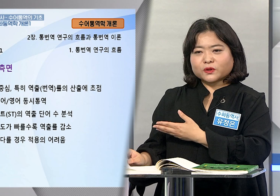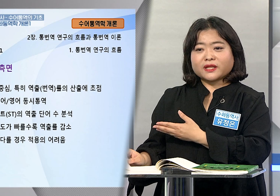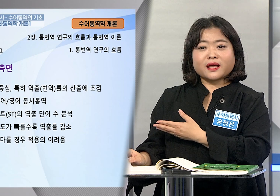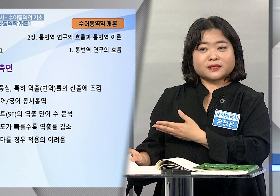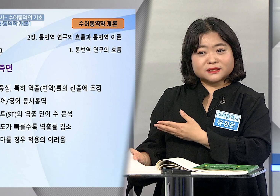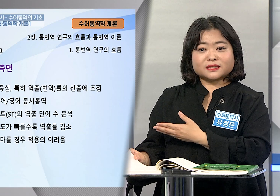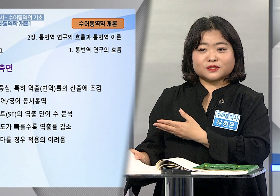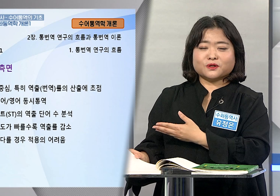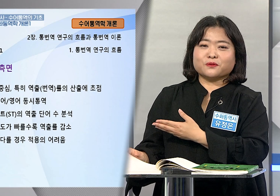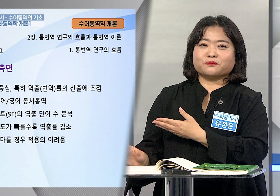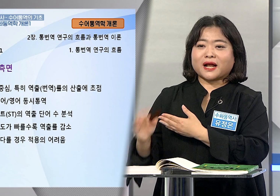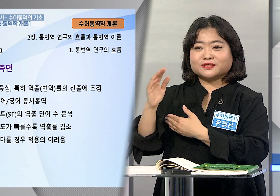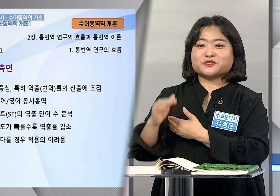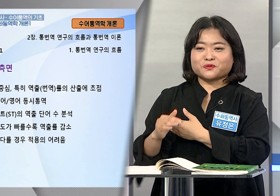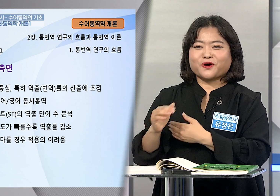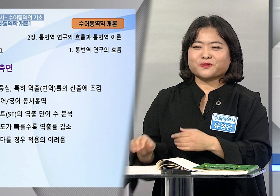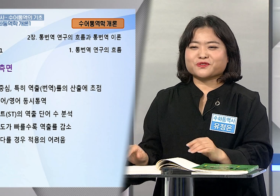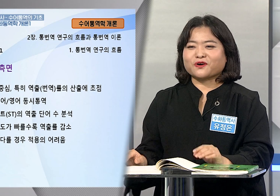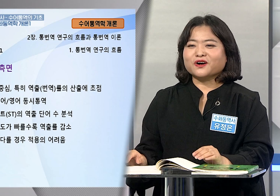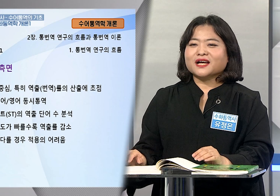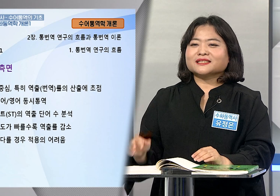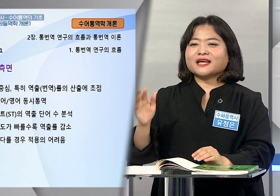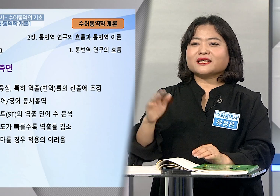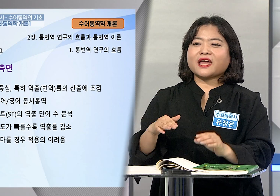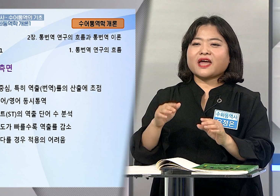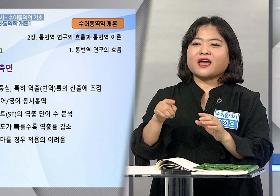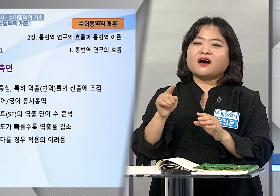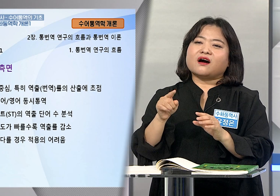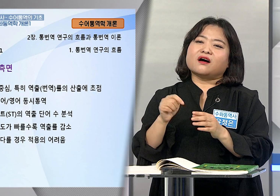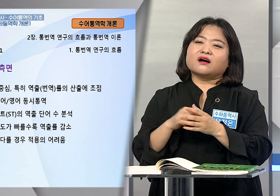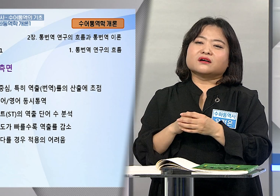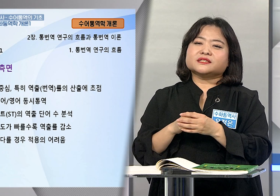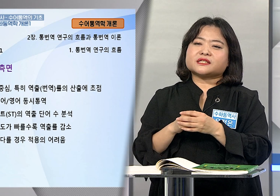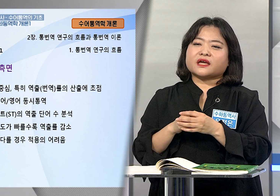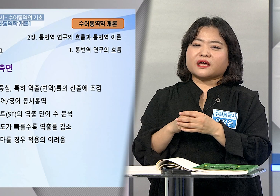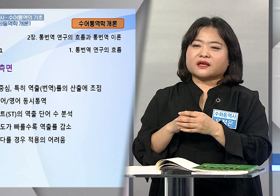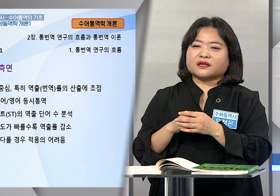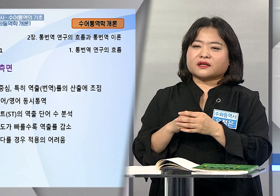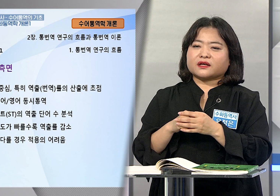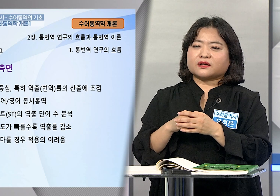놓은 내용인데 말들이 조금 어렵죠. 근데 이게